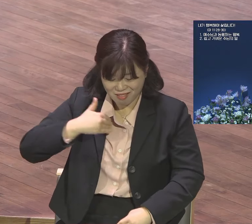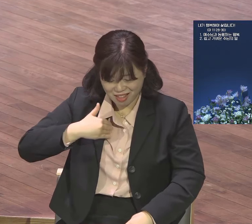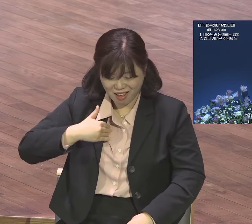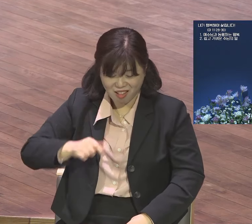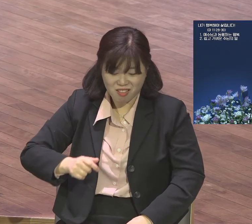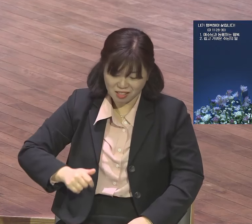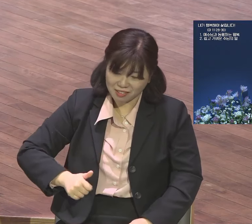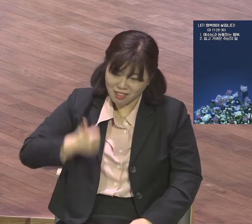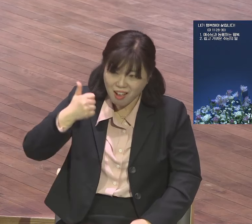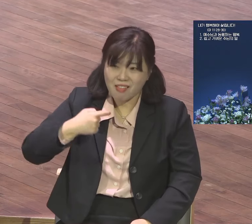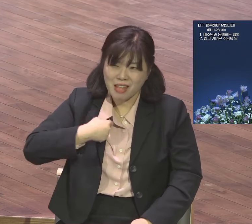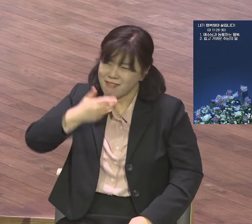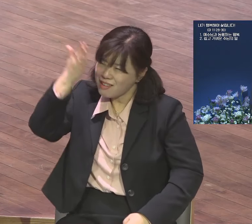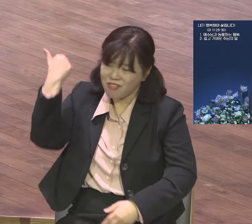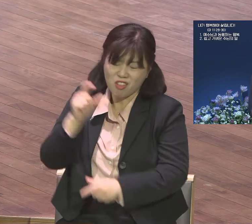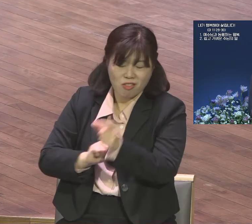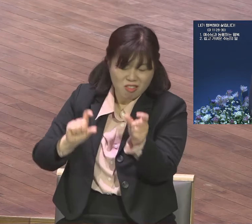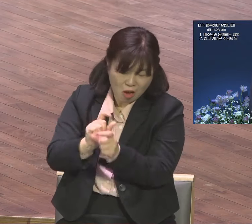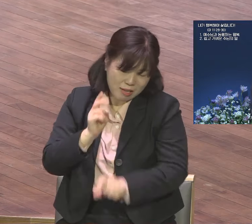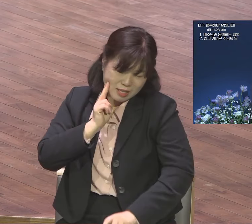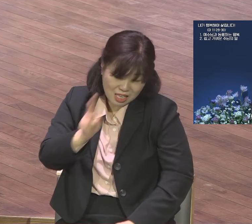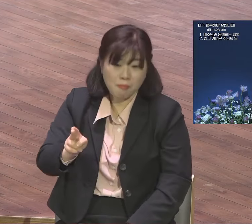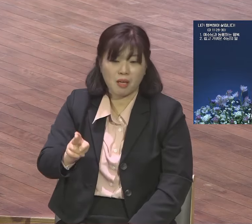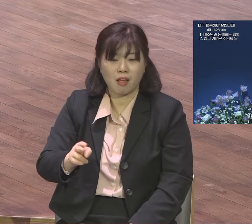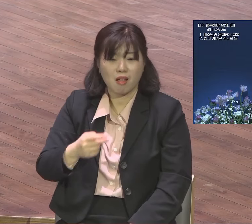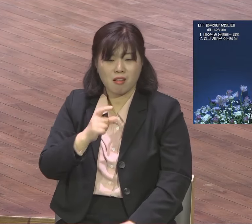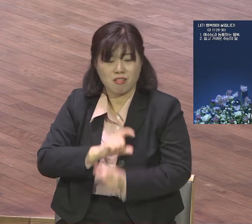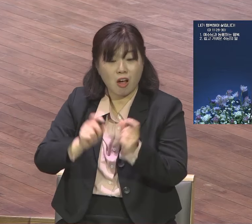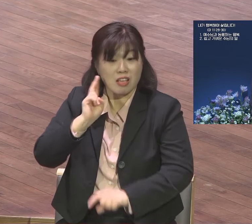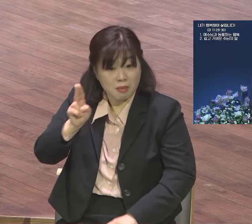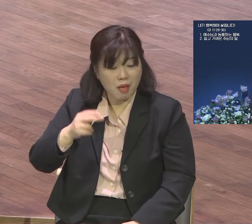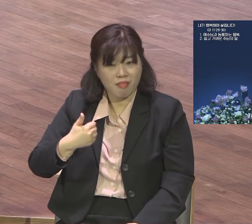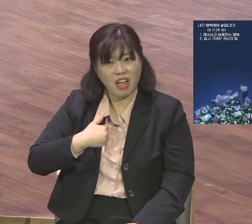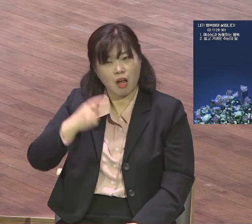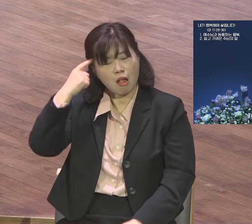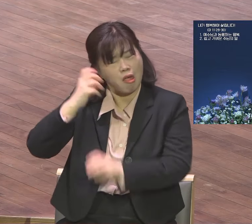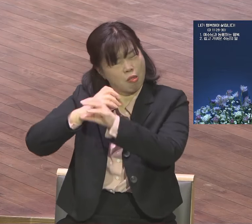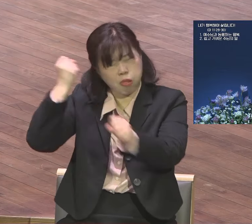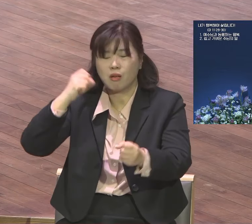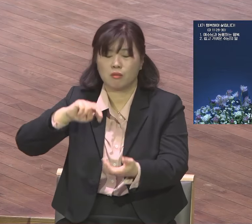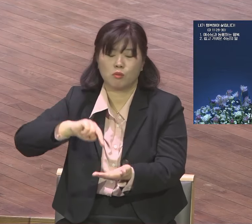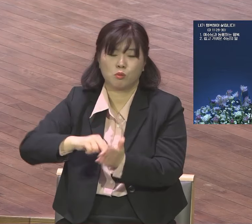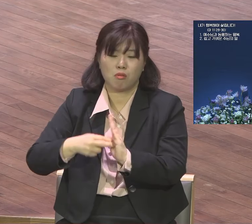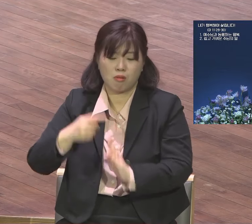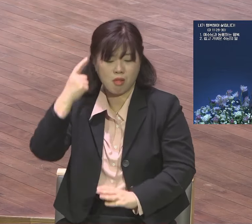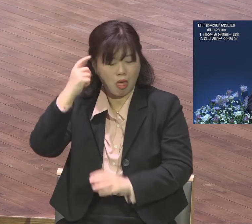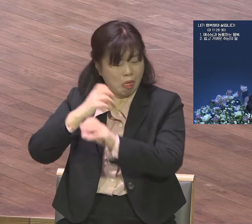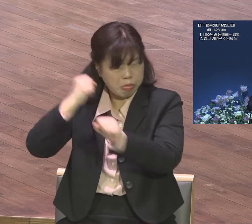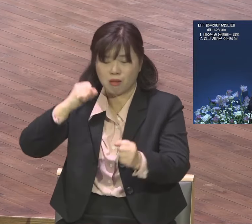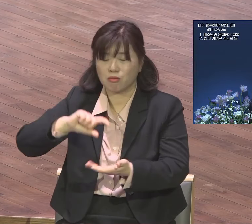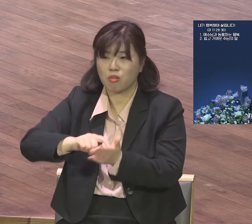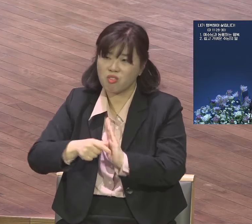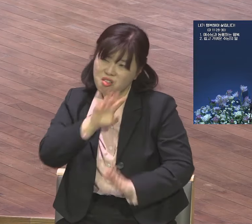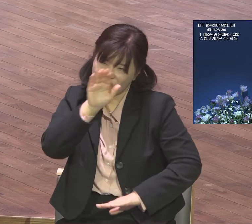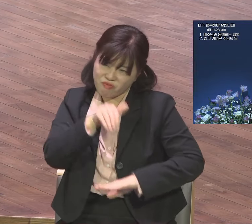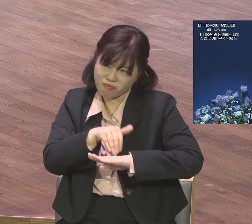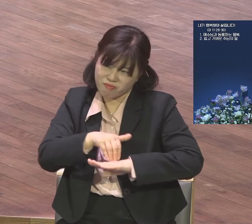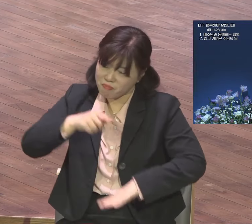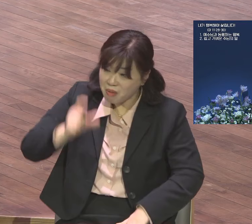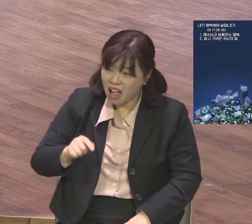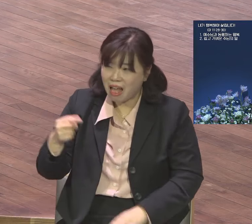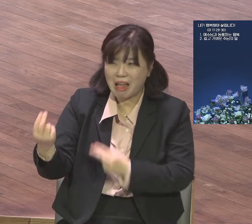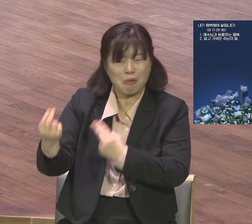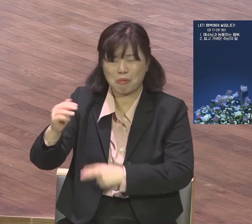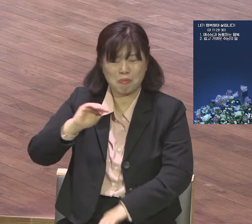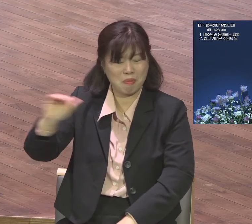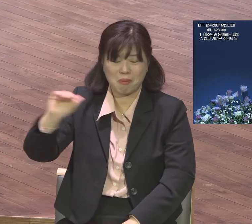그런데 희한하게도 그때는 힘들다는 생각이 하나도 안 들었습니다. 와, 정말 기쁨과